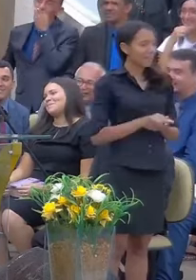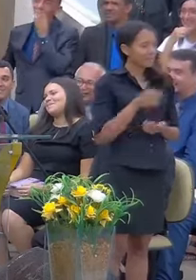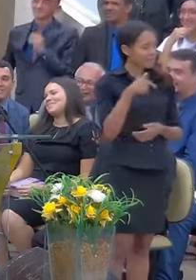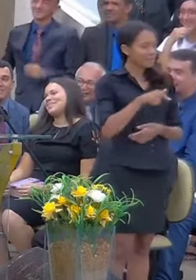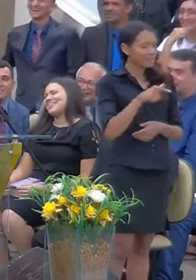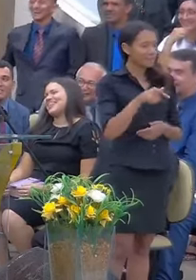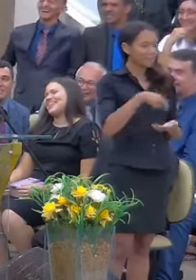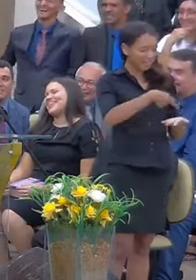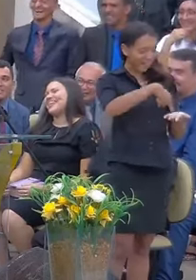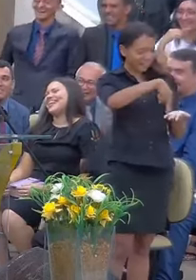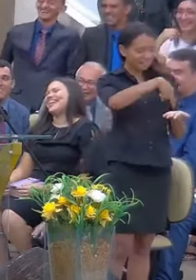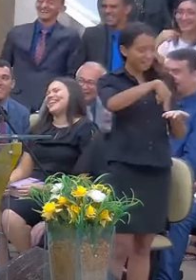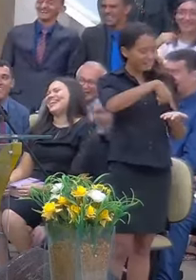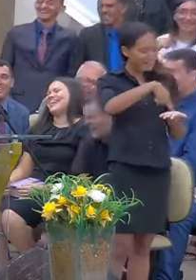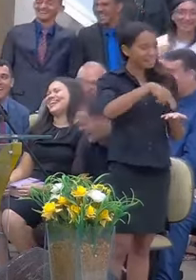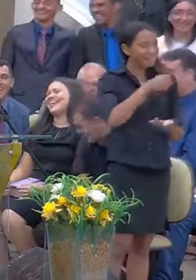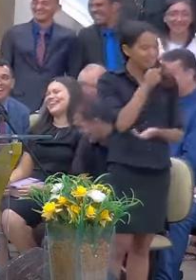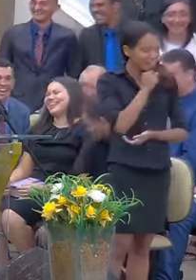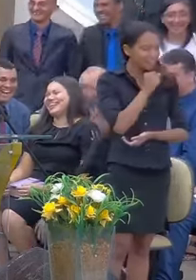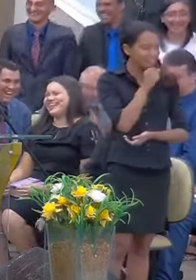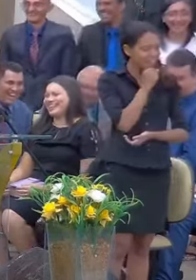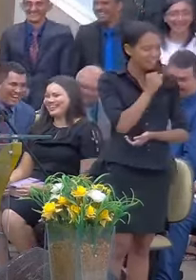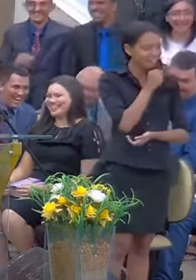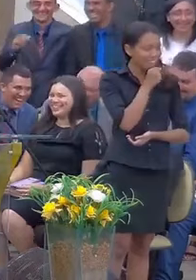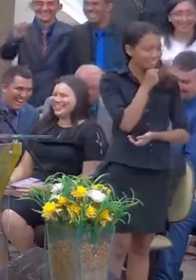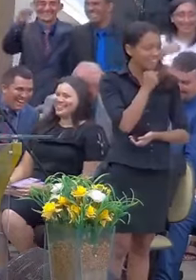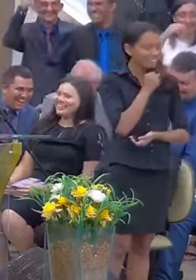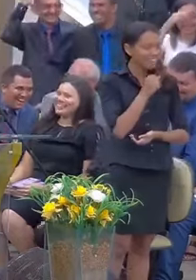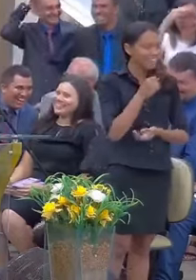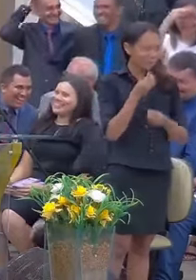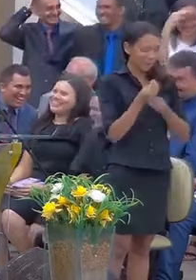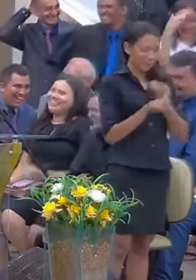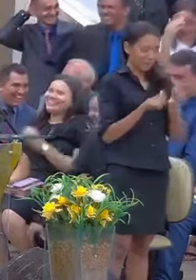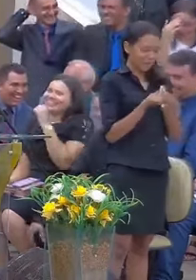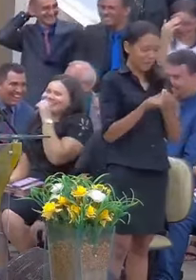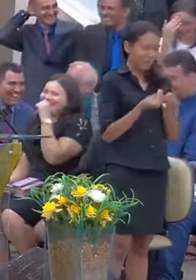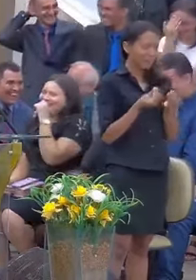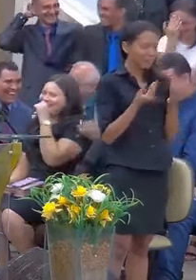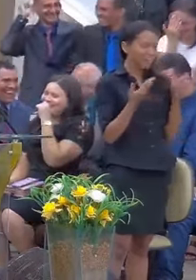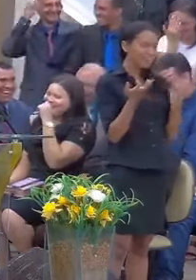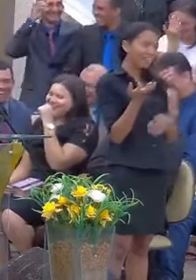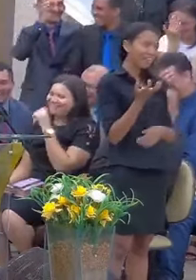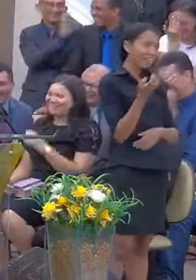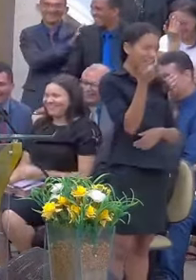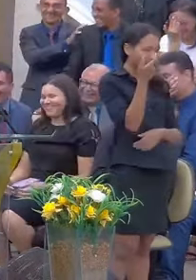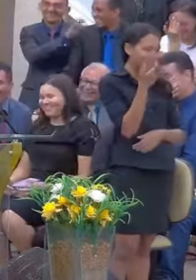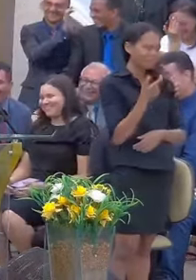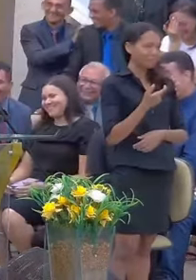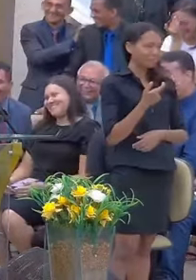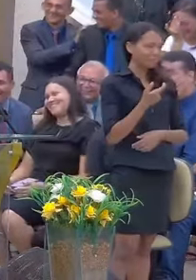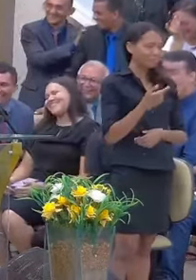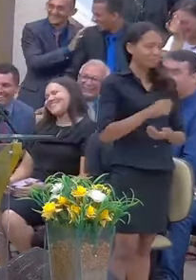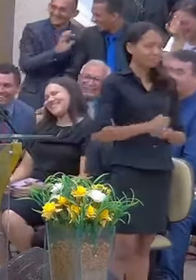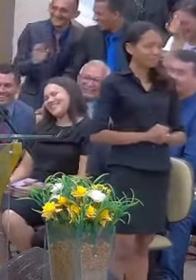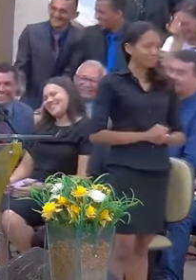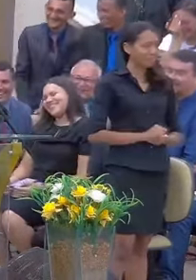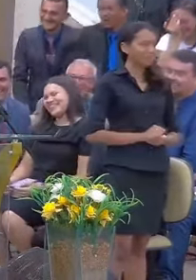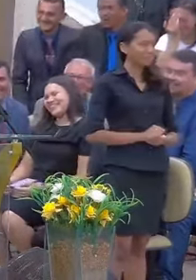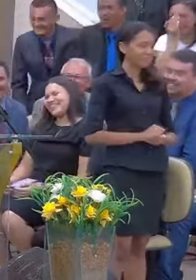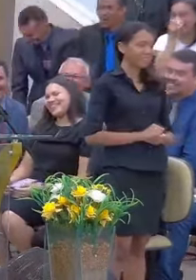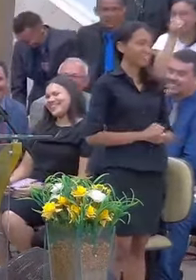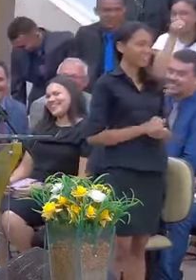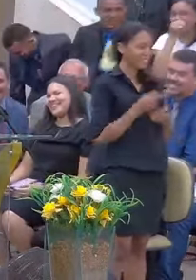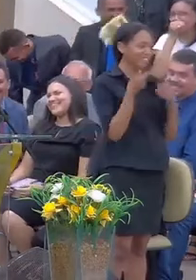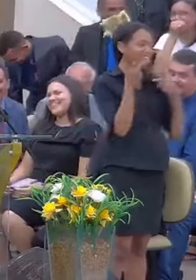ele, vem, eu disse, o que é que esse velho quer comigo? Mas é bom